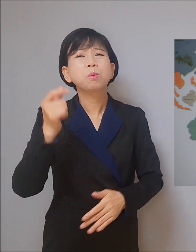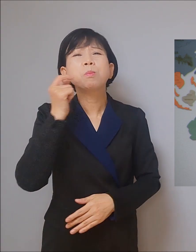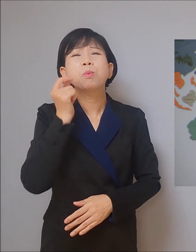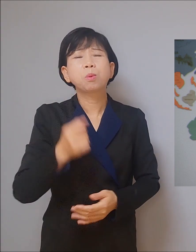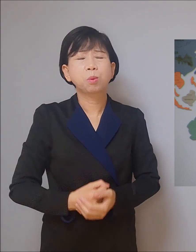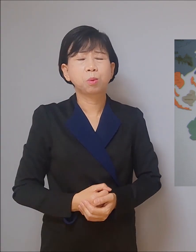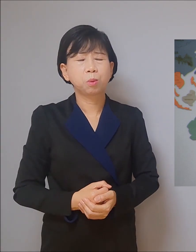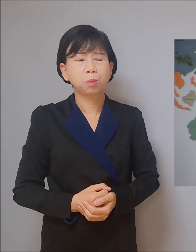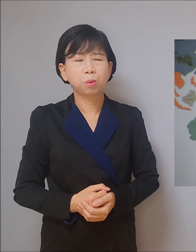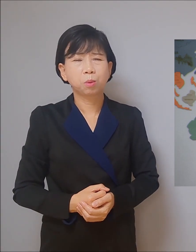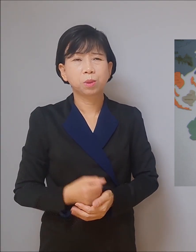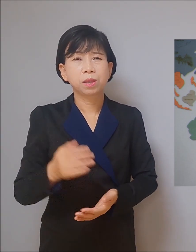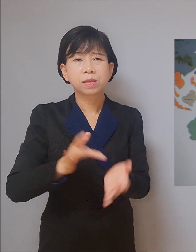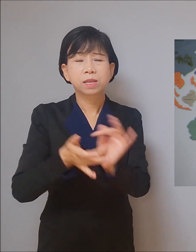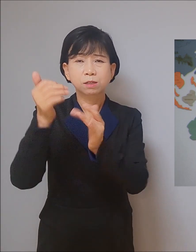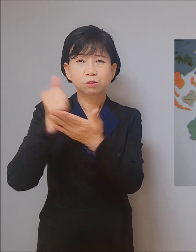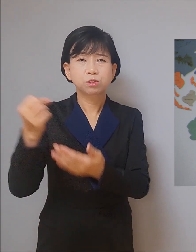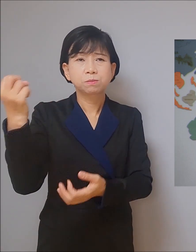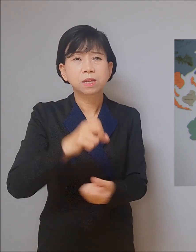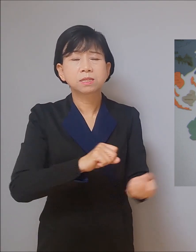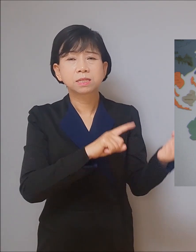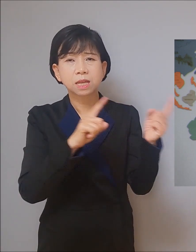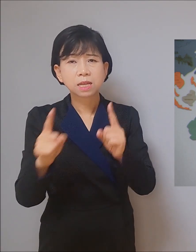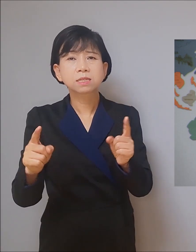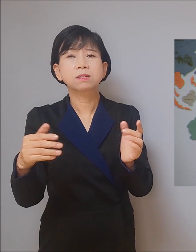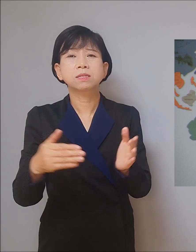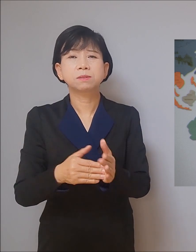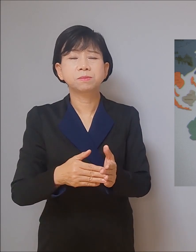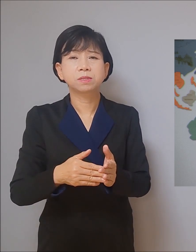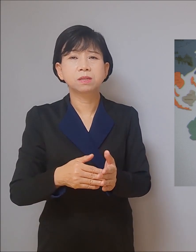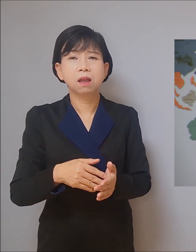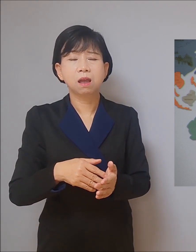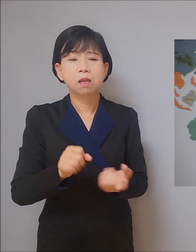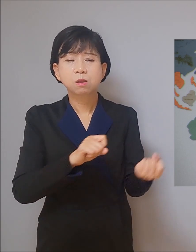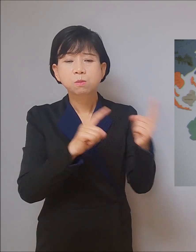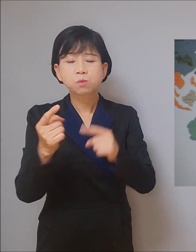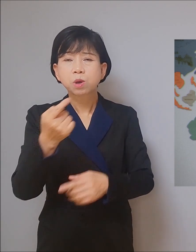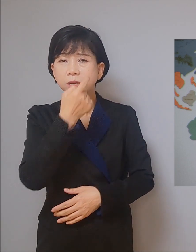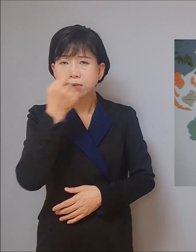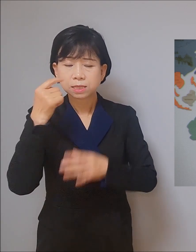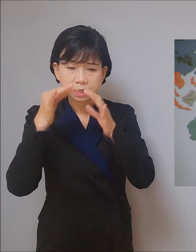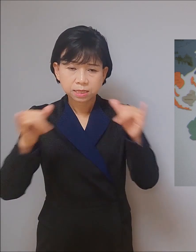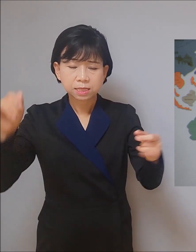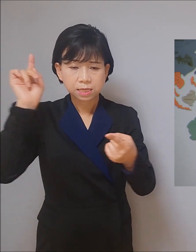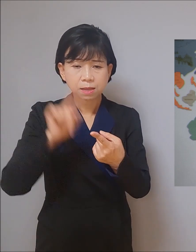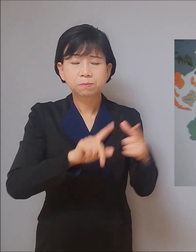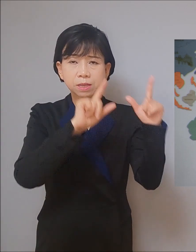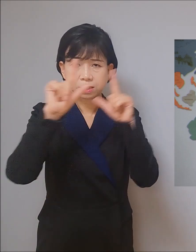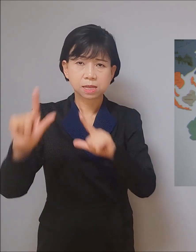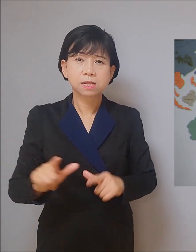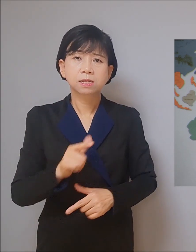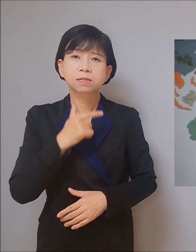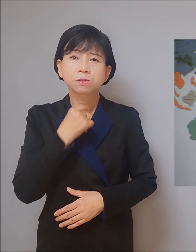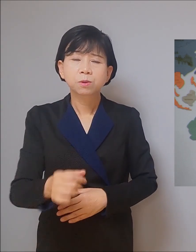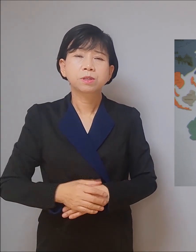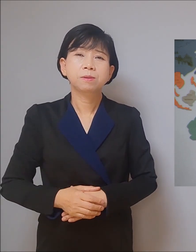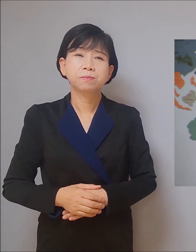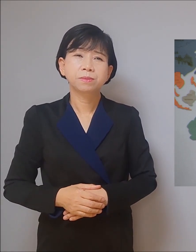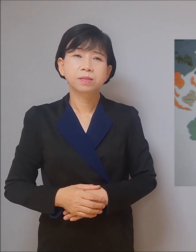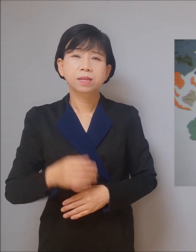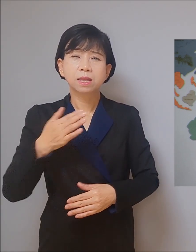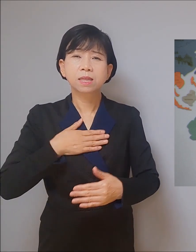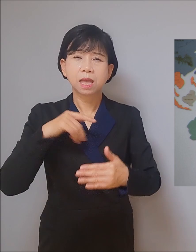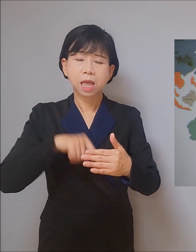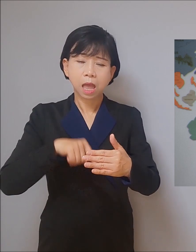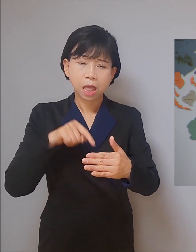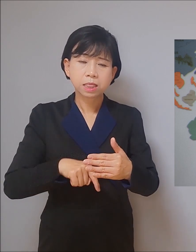예수님 다시 사셨습니다. 오늘 우리는 부활의 증인으로 살기를 바랍니다. 내 안에 계신 부활의 주님을 신뢰하십시오. 내